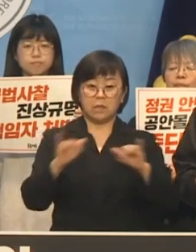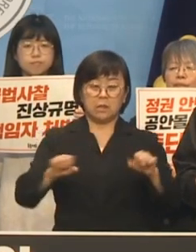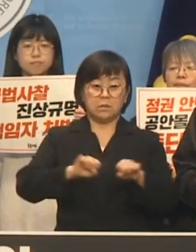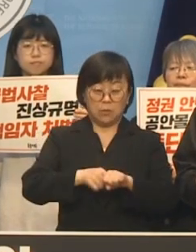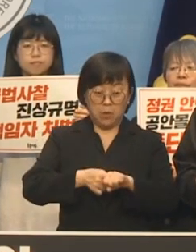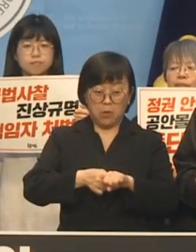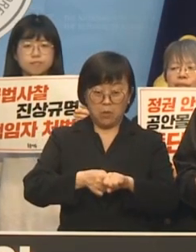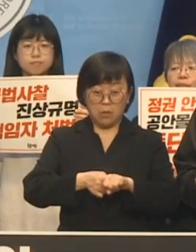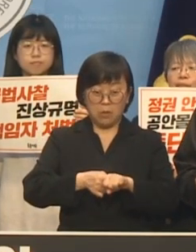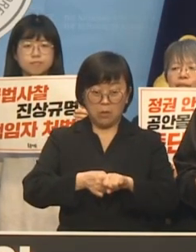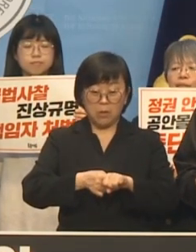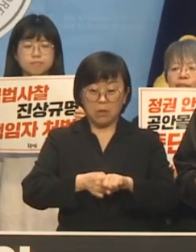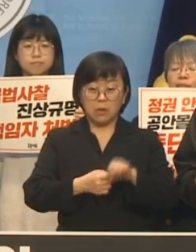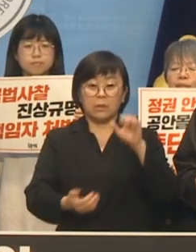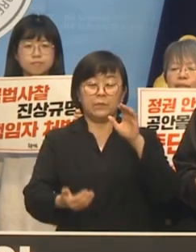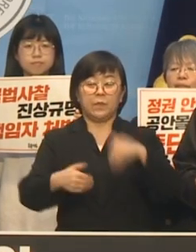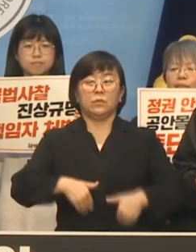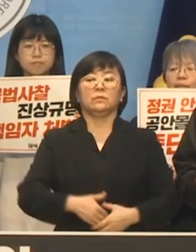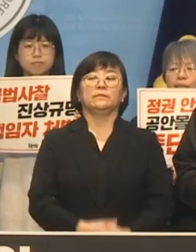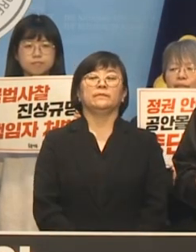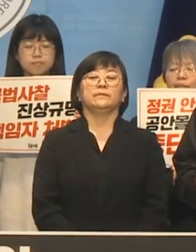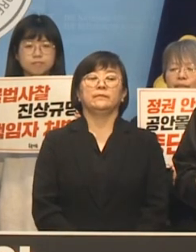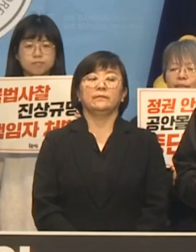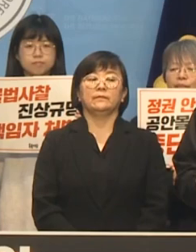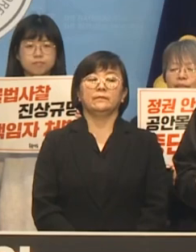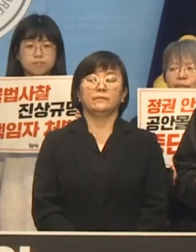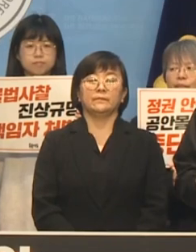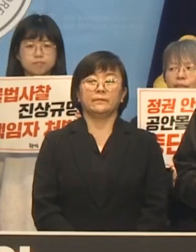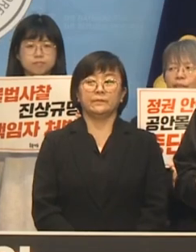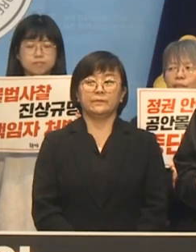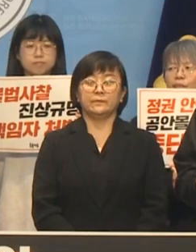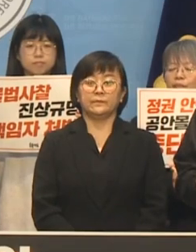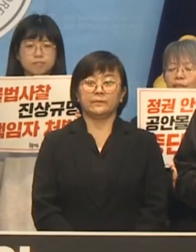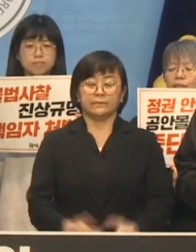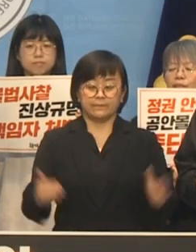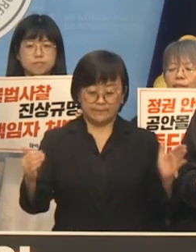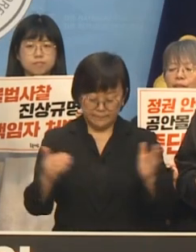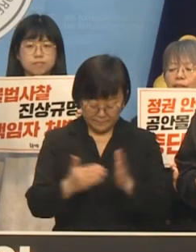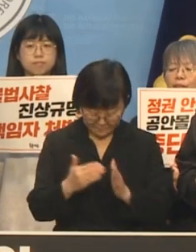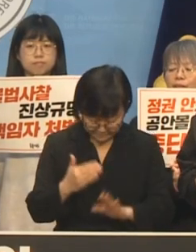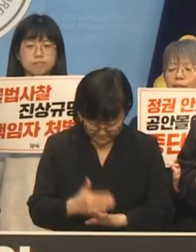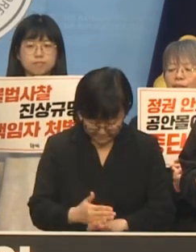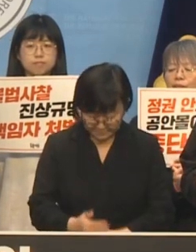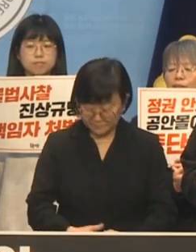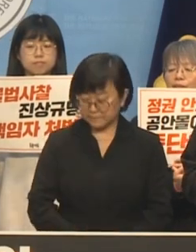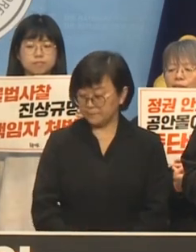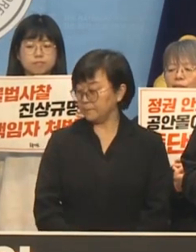처벌이 이루어져야 될 것입니다. 네, 여기까지 하겠습니다.